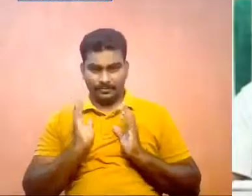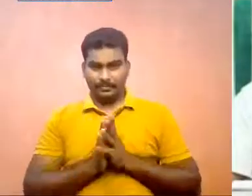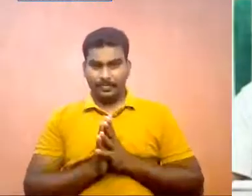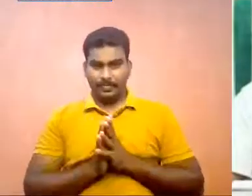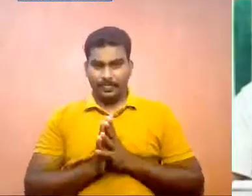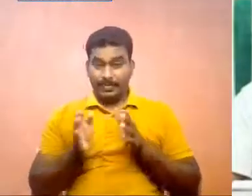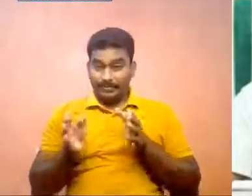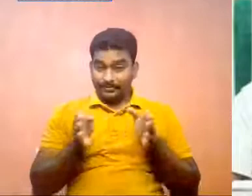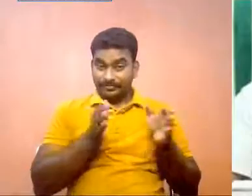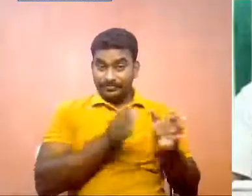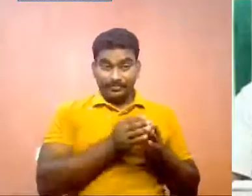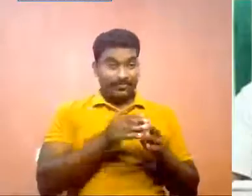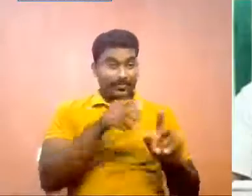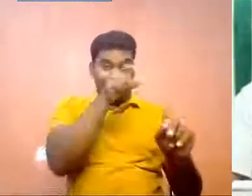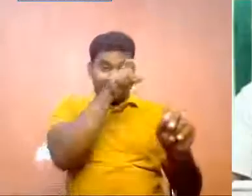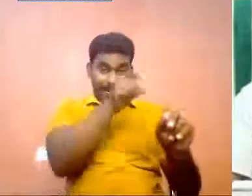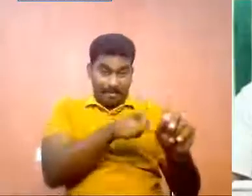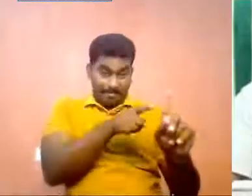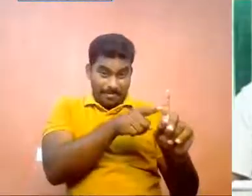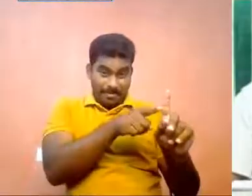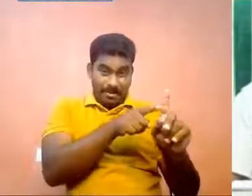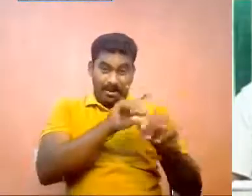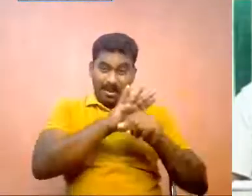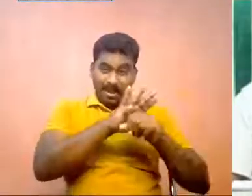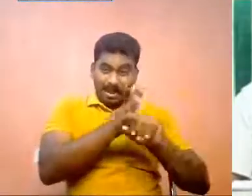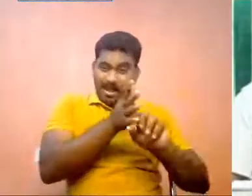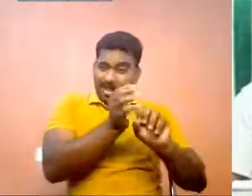രോഗം മൂർച്ഛിച്ച ആളുകളെ ചികിത്സിക്കുന്നതിനായി